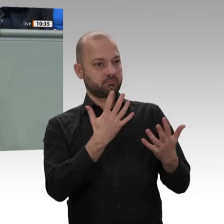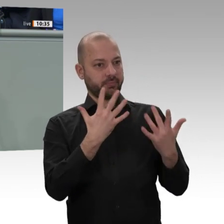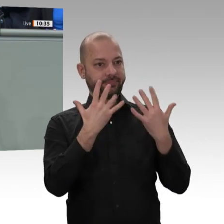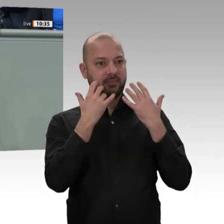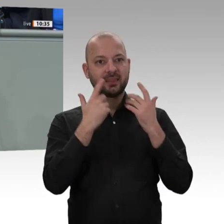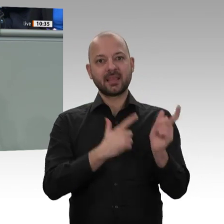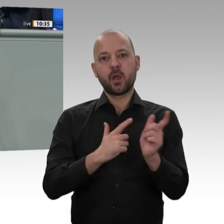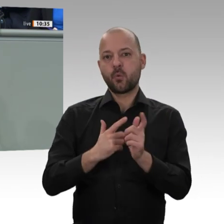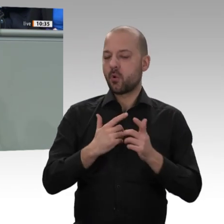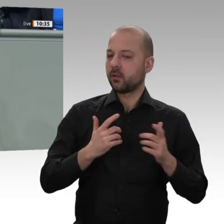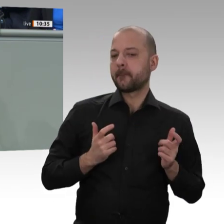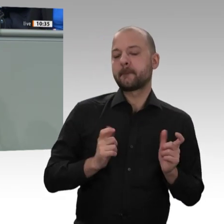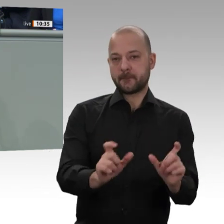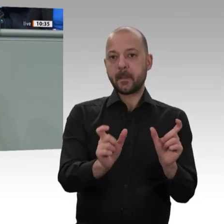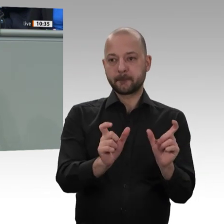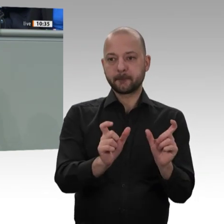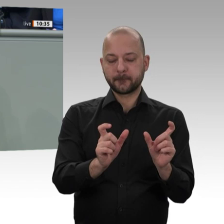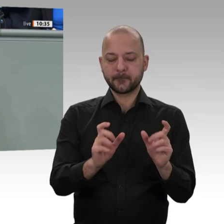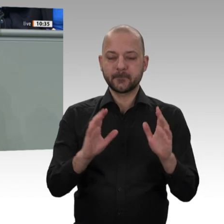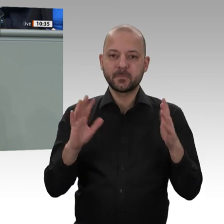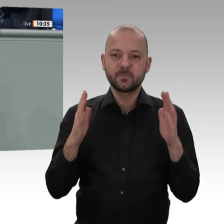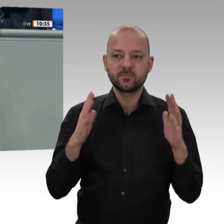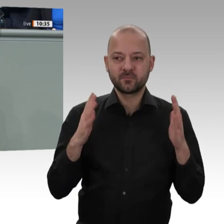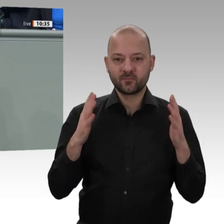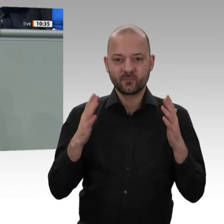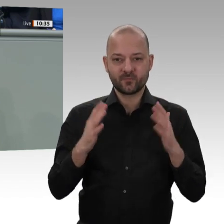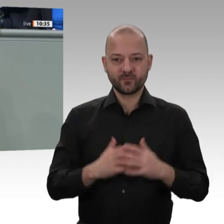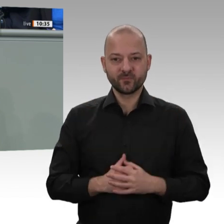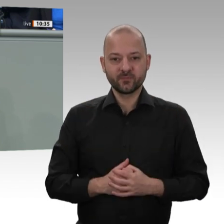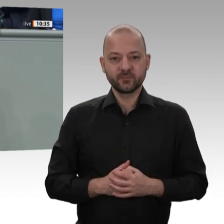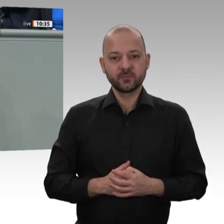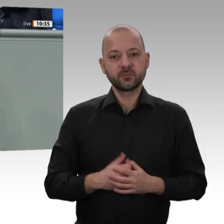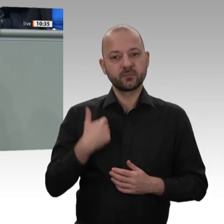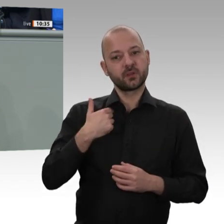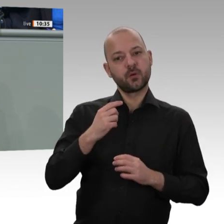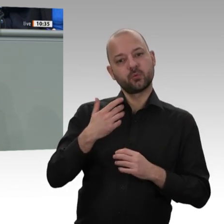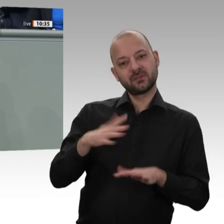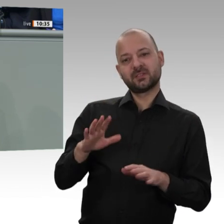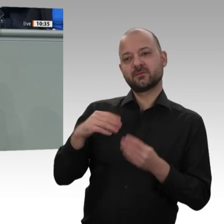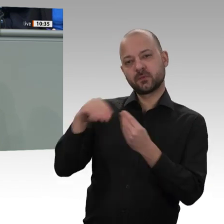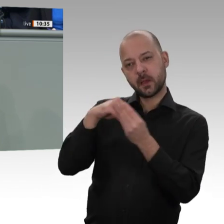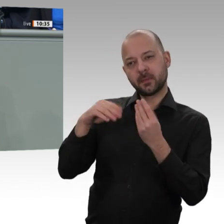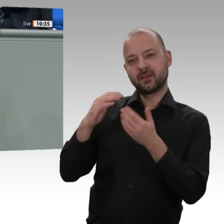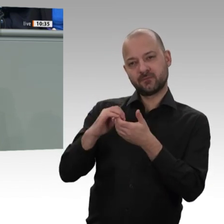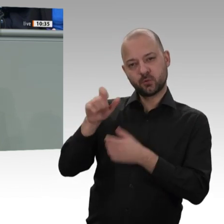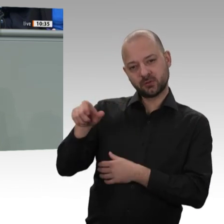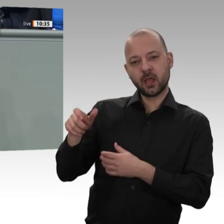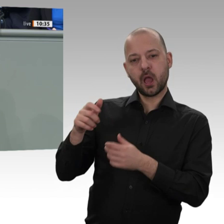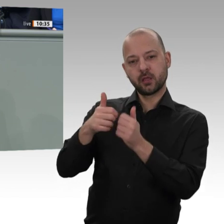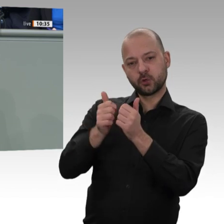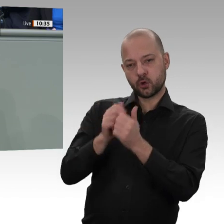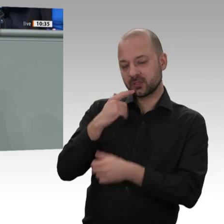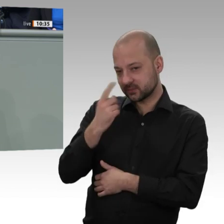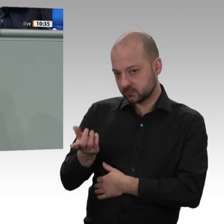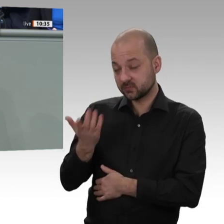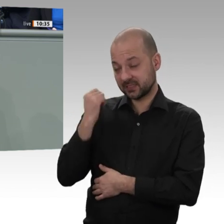reagiert und wir werden auch nach Hanau reagieren, damit die Mutter von Ferhat Unvar Recht behält. Ihr Sohn darf nicht umsonst